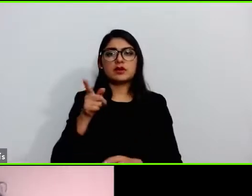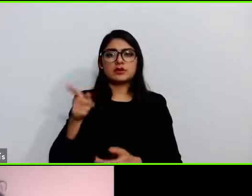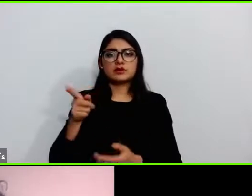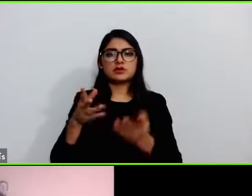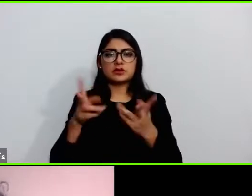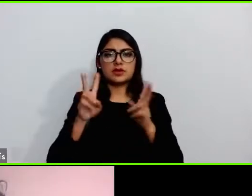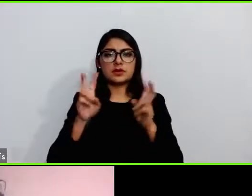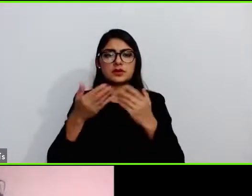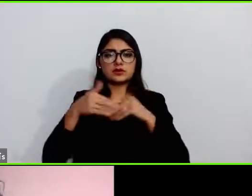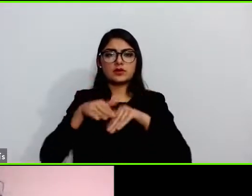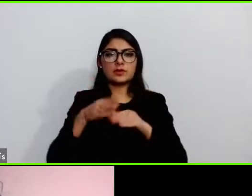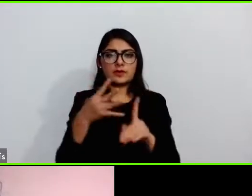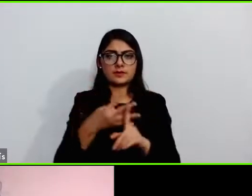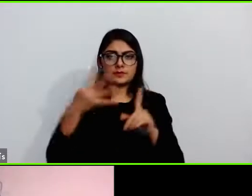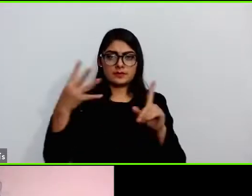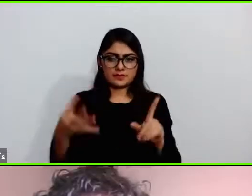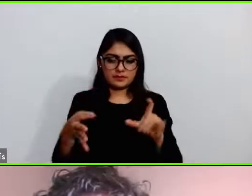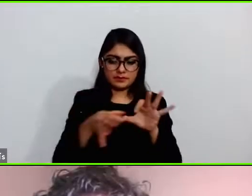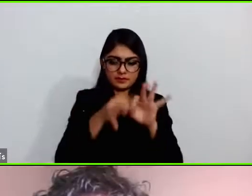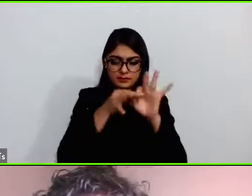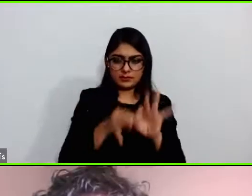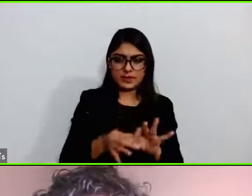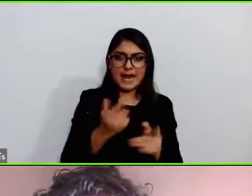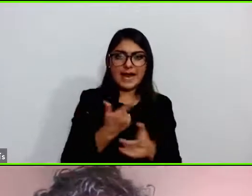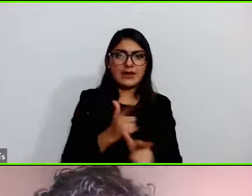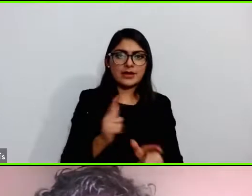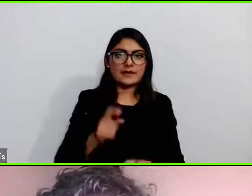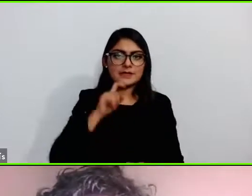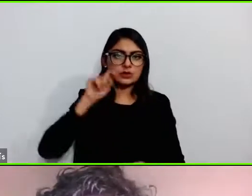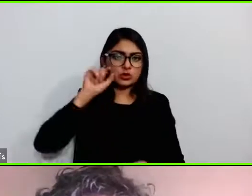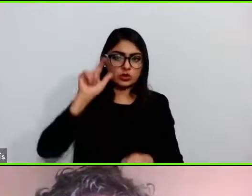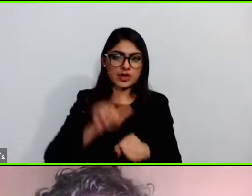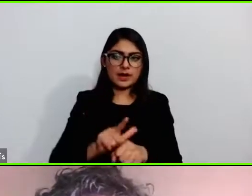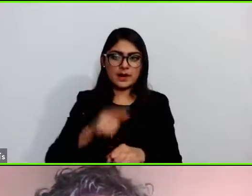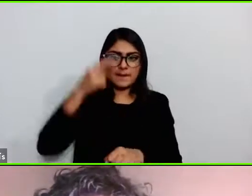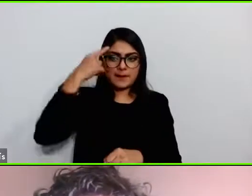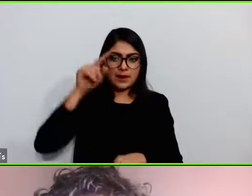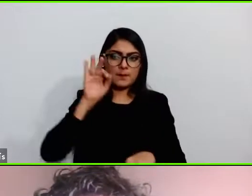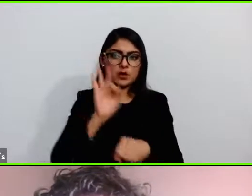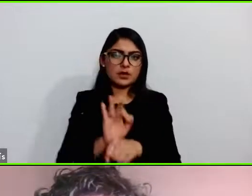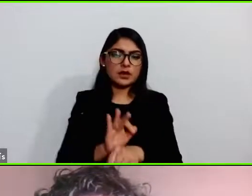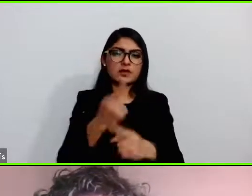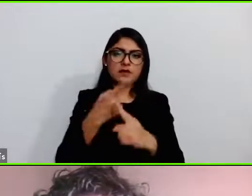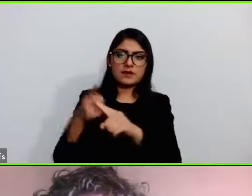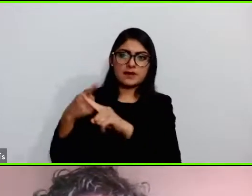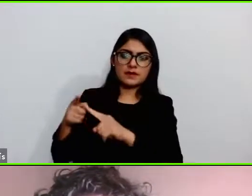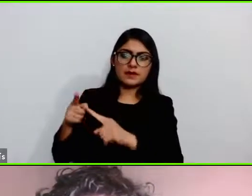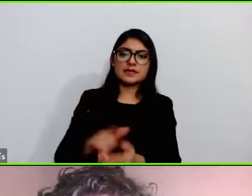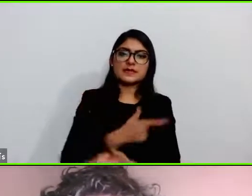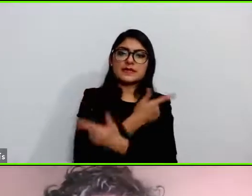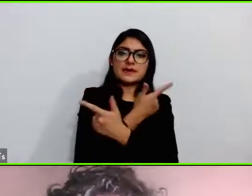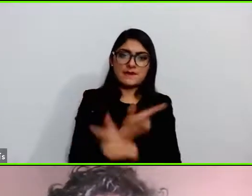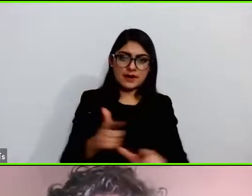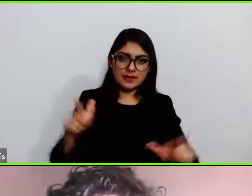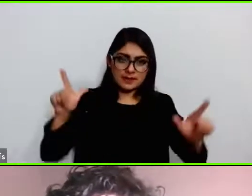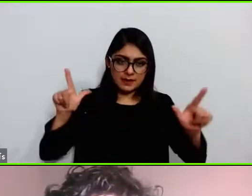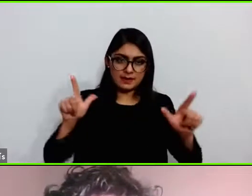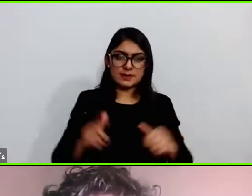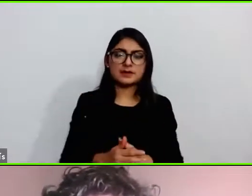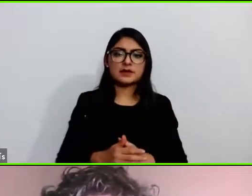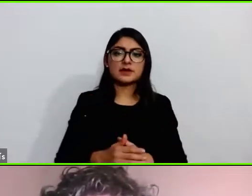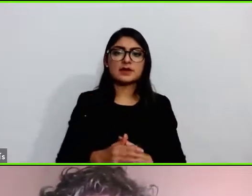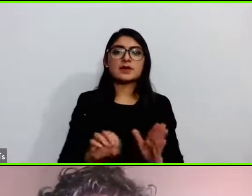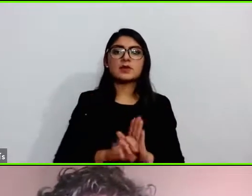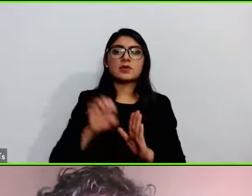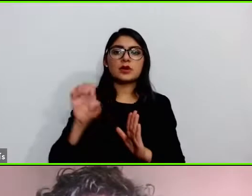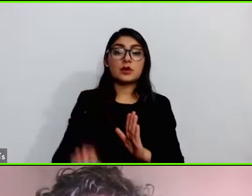otras sentencias muy emblemáticas para proteger libertades fundamentales. Es decir, por ejemplo, en la primera